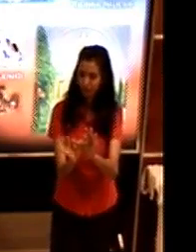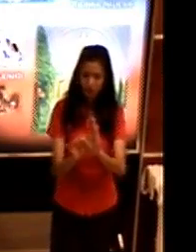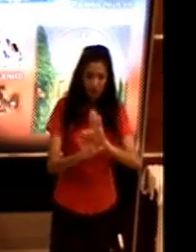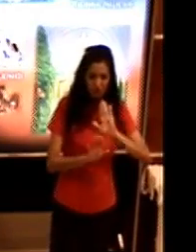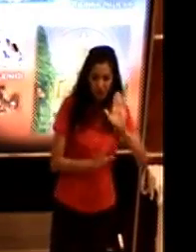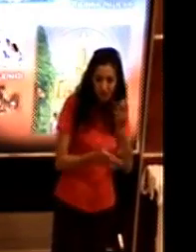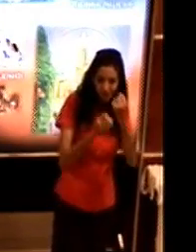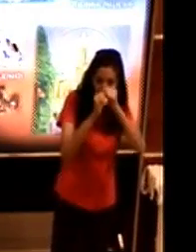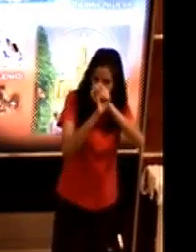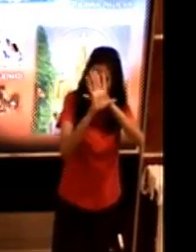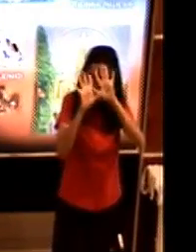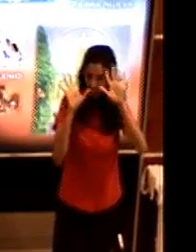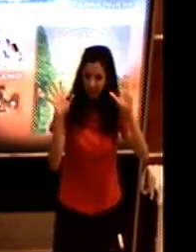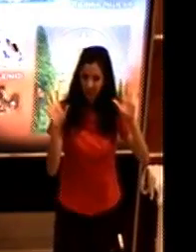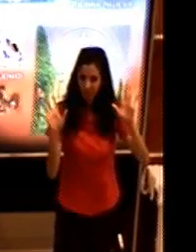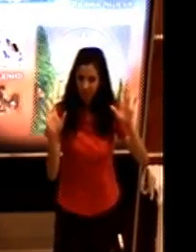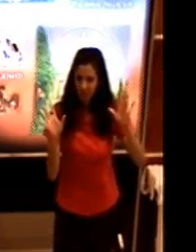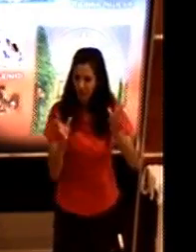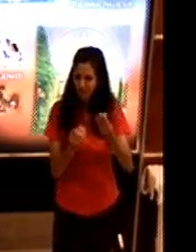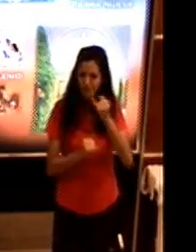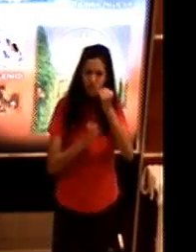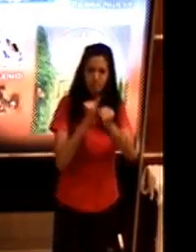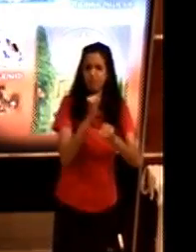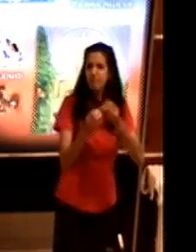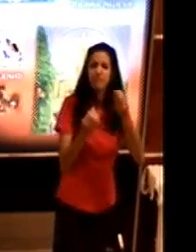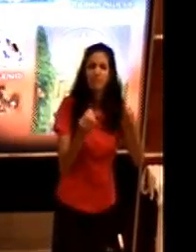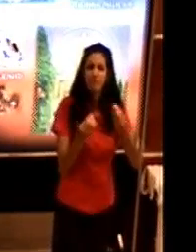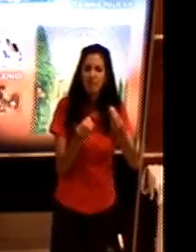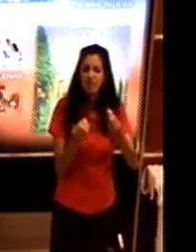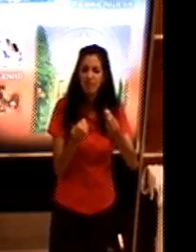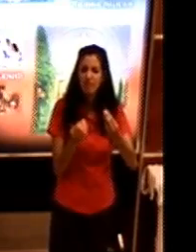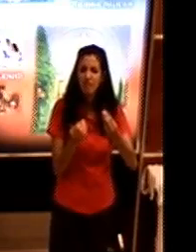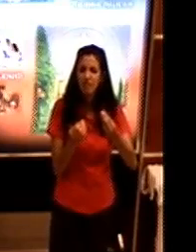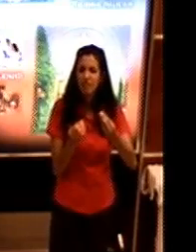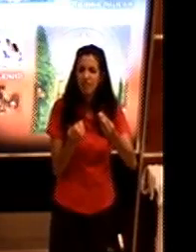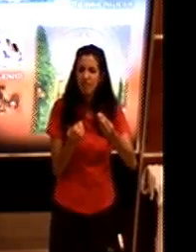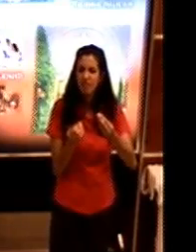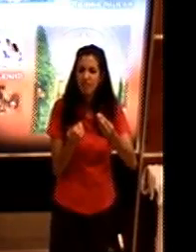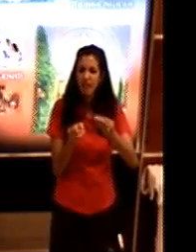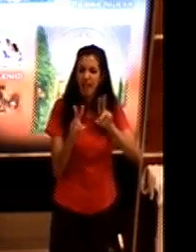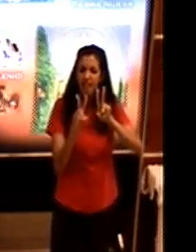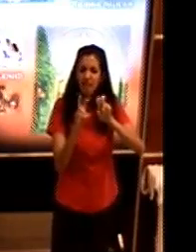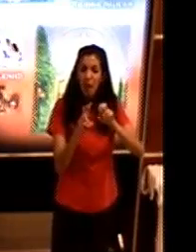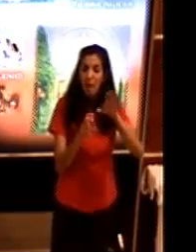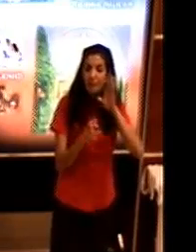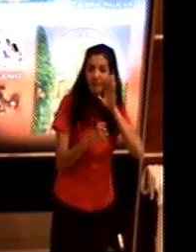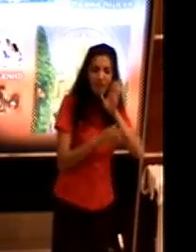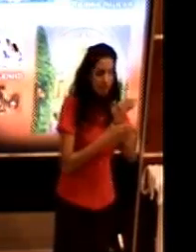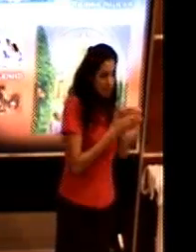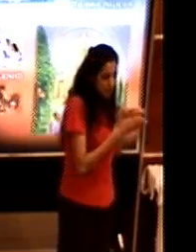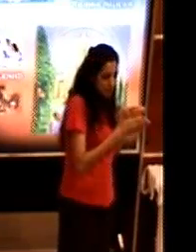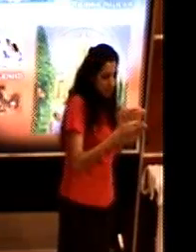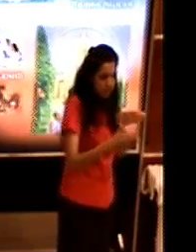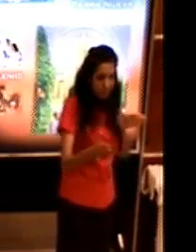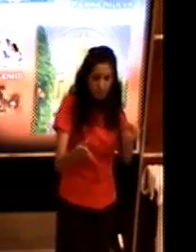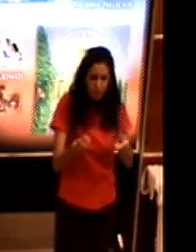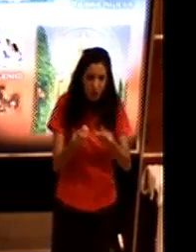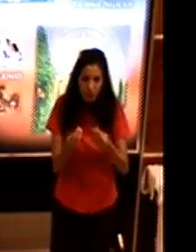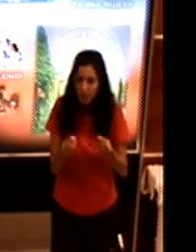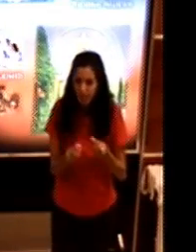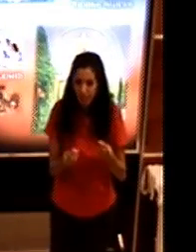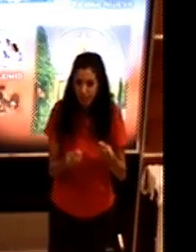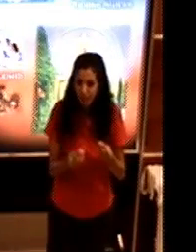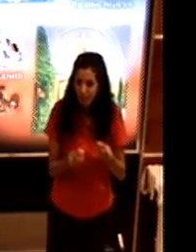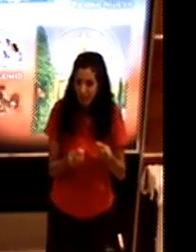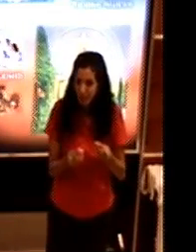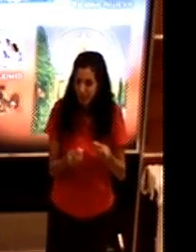claridad de que cómo el pecado hizo para pasar de nación en nación. ¿Se acuerdan de la profecía del